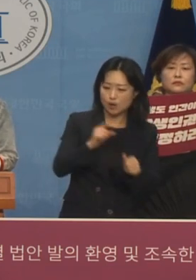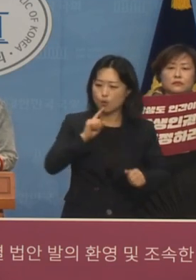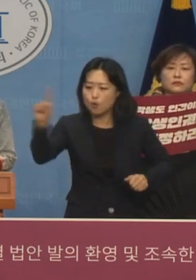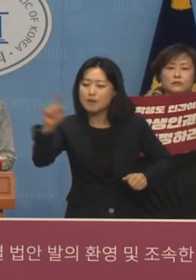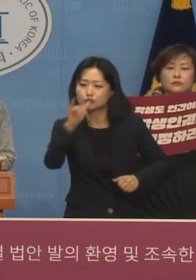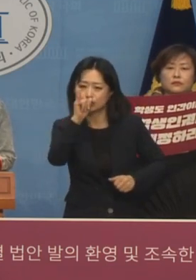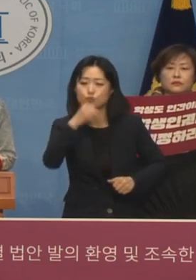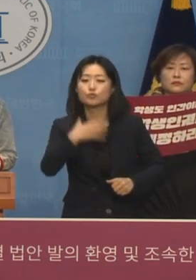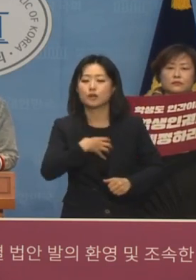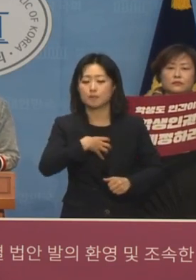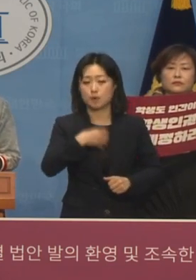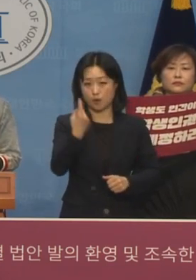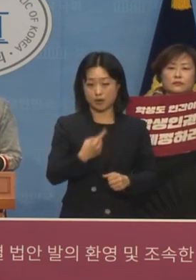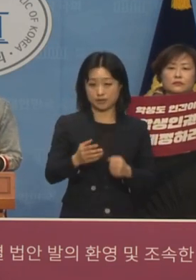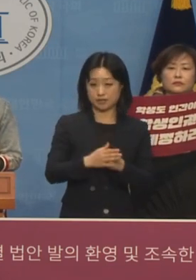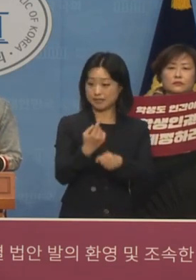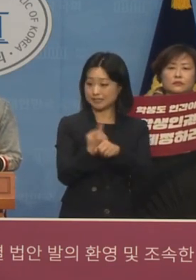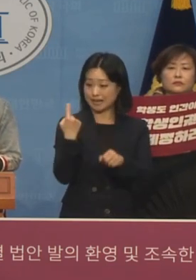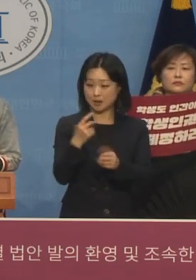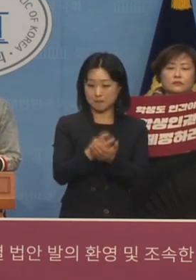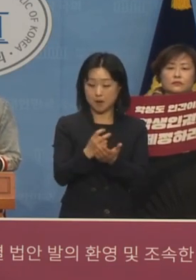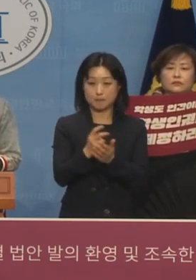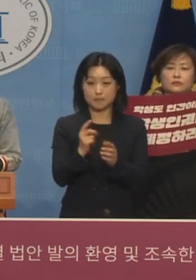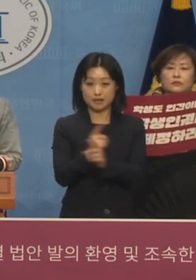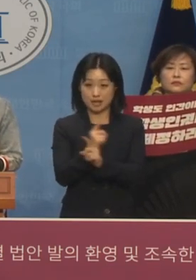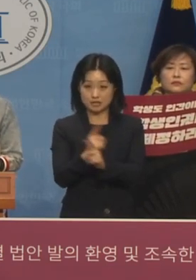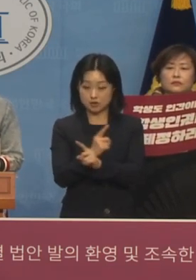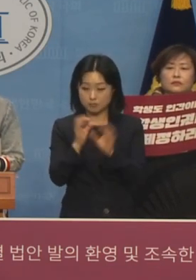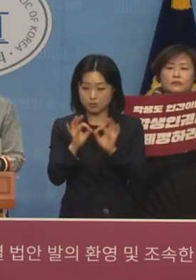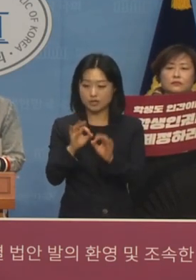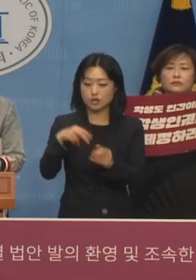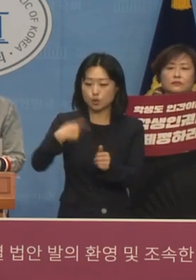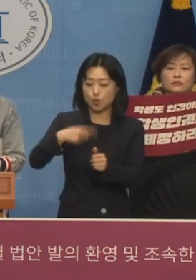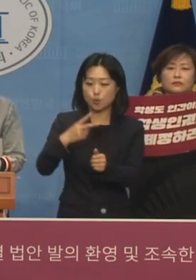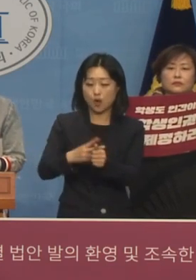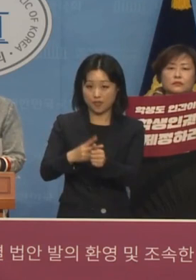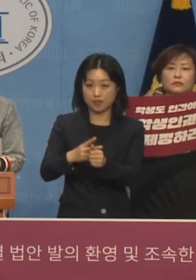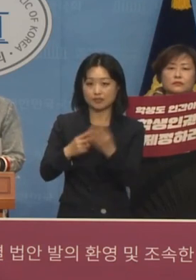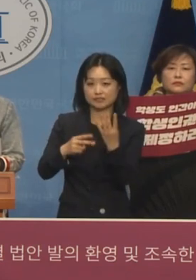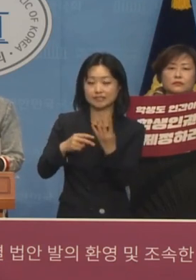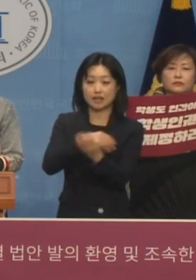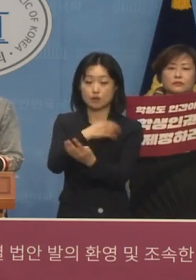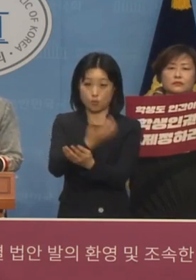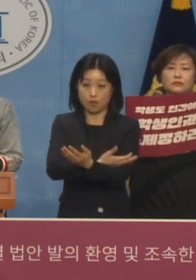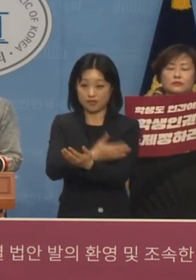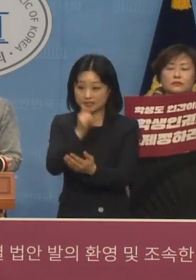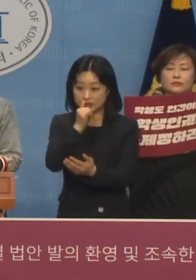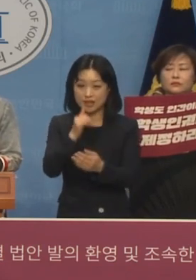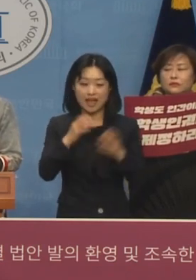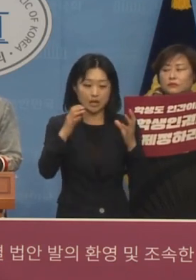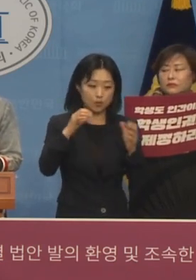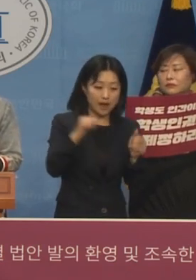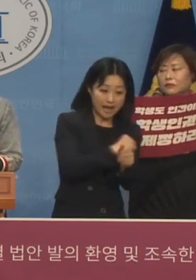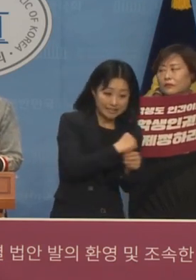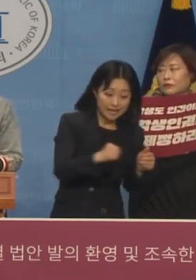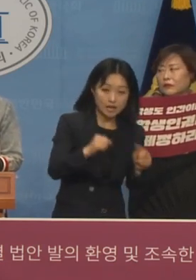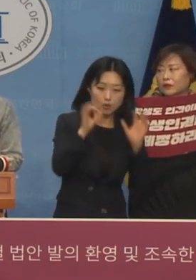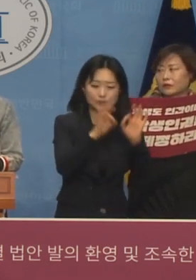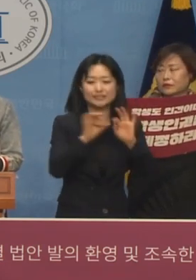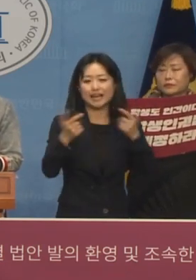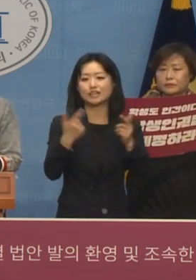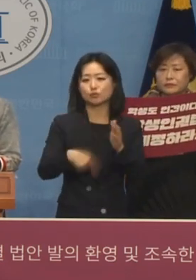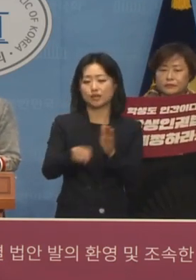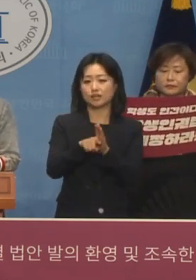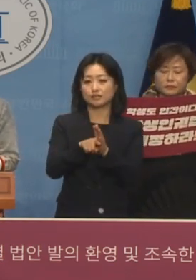있다는 것입니다. 작년에 개정된 교권사법에 따라 정당한 교육활동을 아동학대로 보지 않기 위해서라도 교육활동의